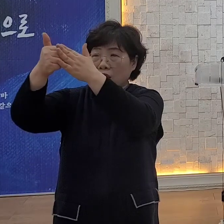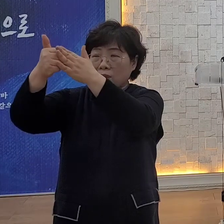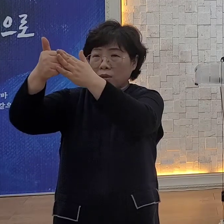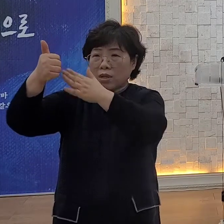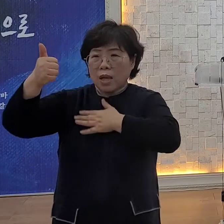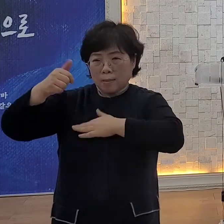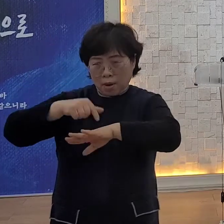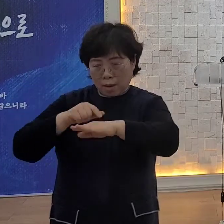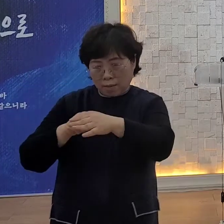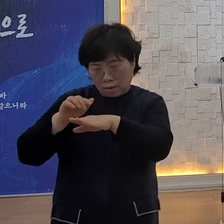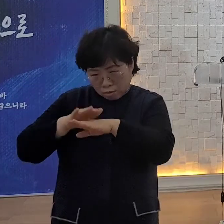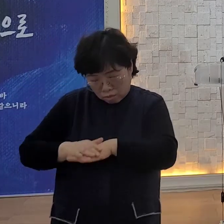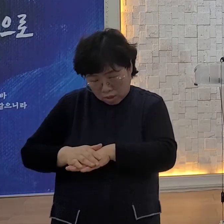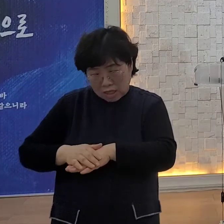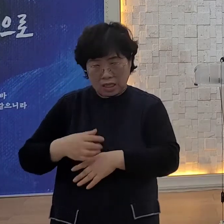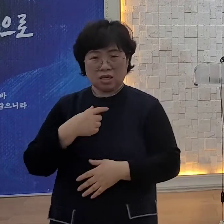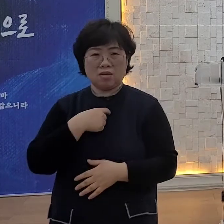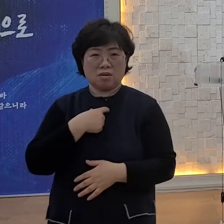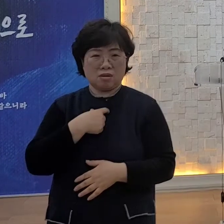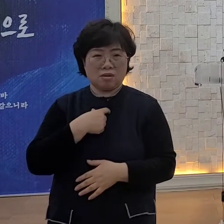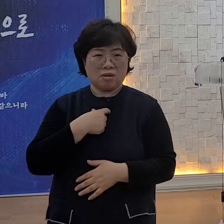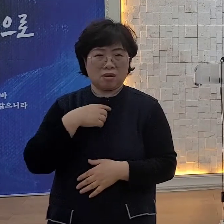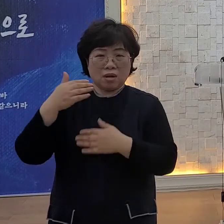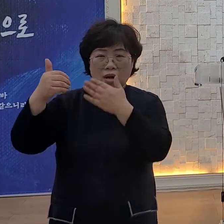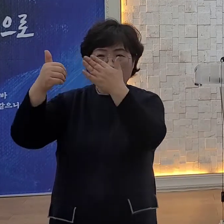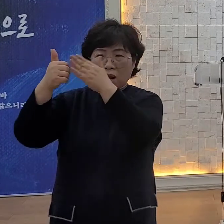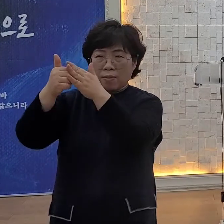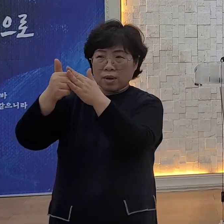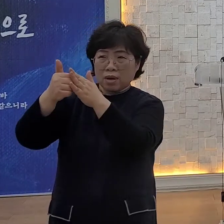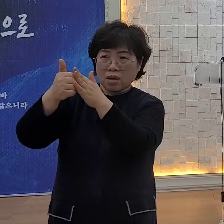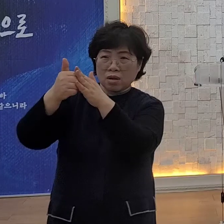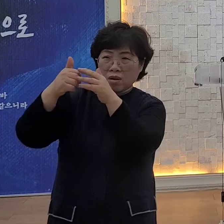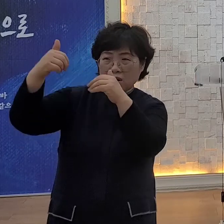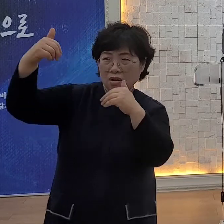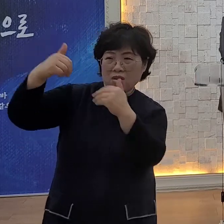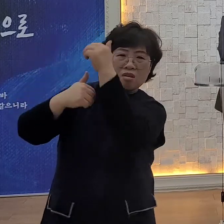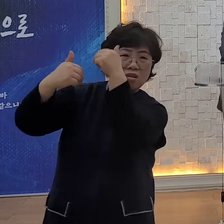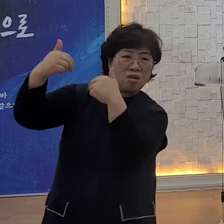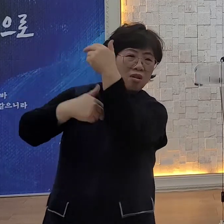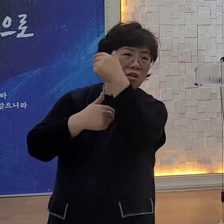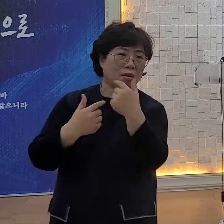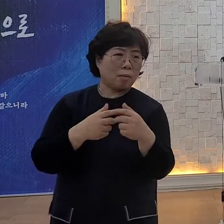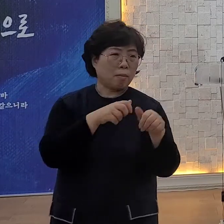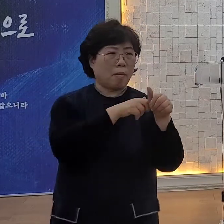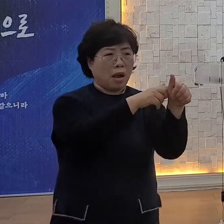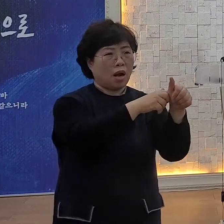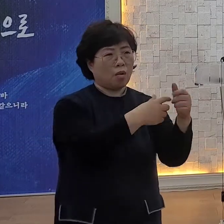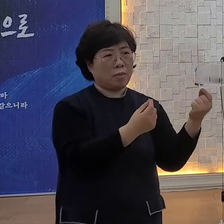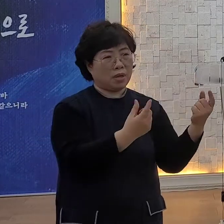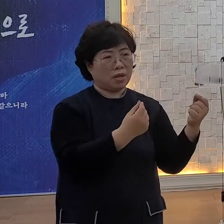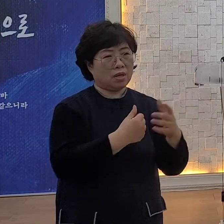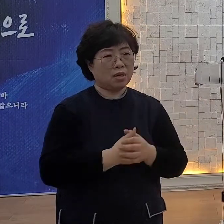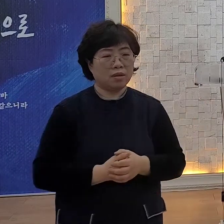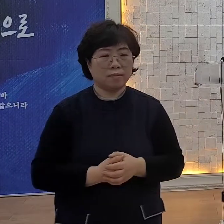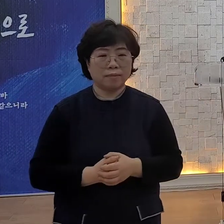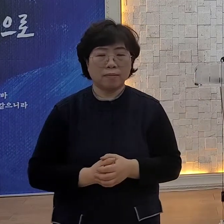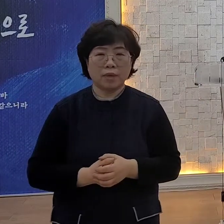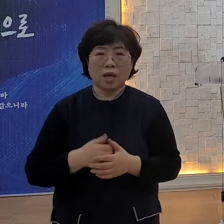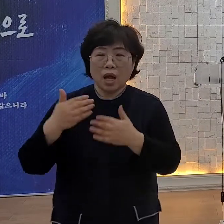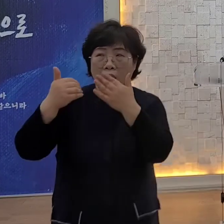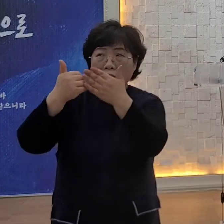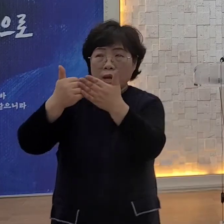거예요. 그러면서 하나님이 내 마음에 두기 싫어하니까 결국은 우리 마음은 누구 마음대로? 내